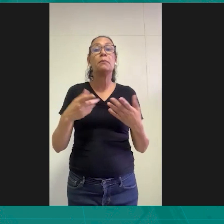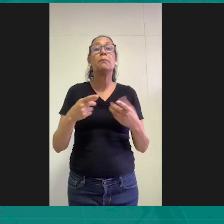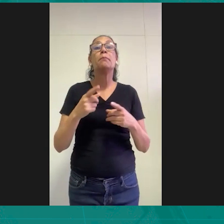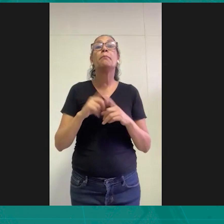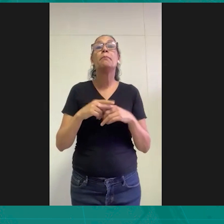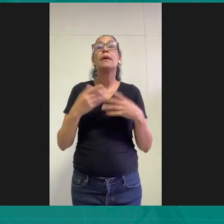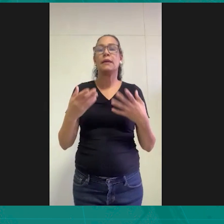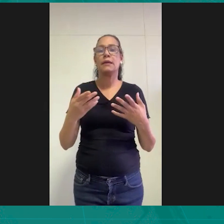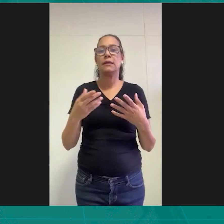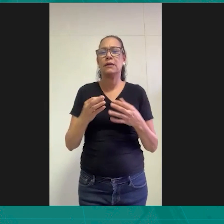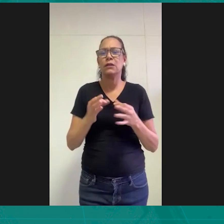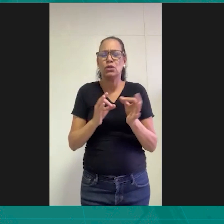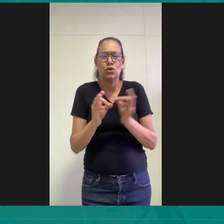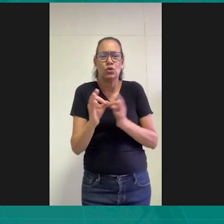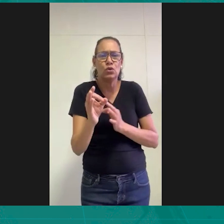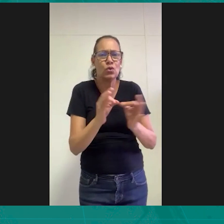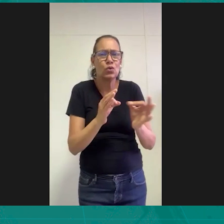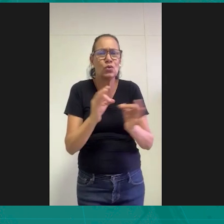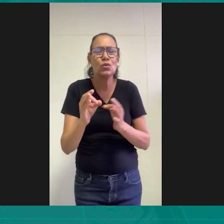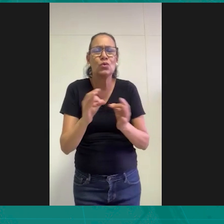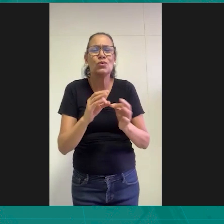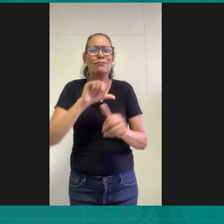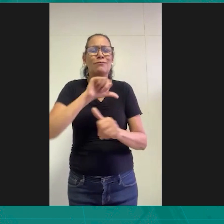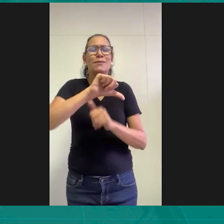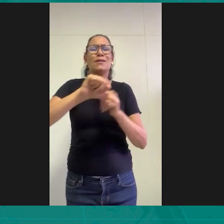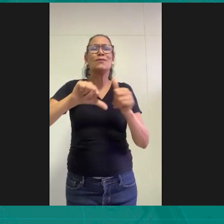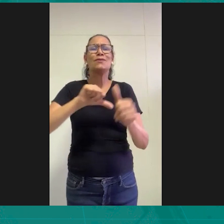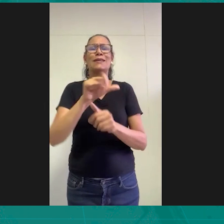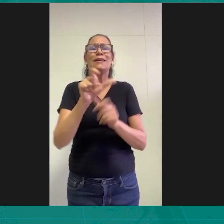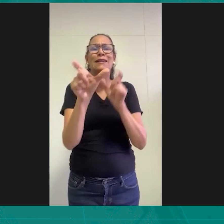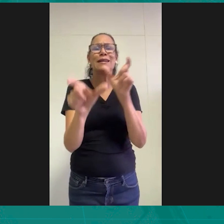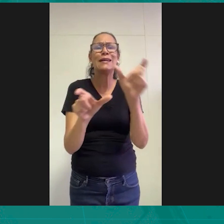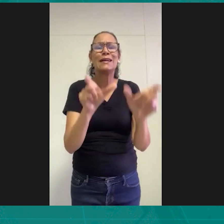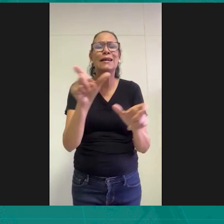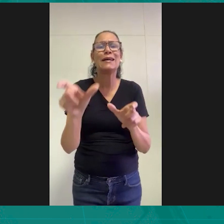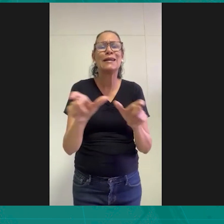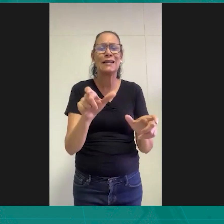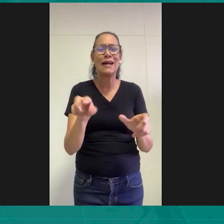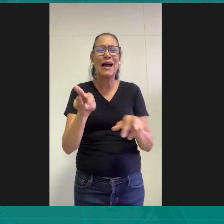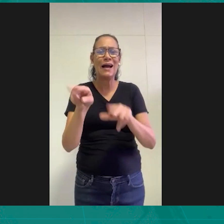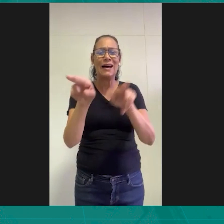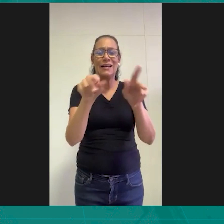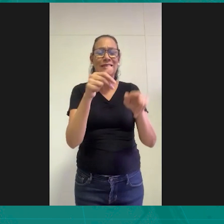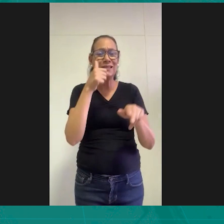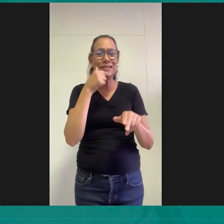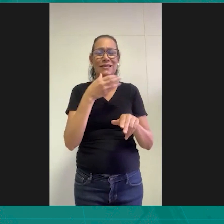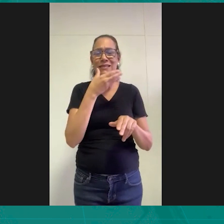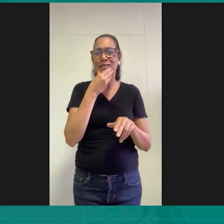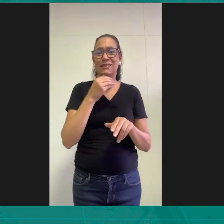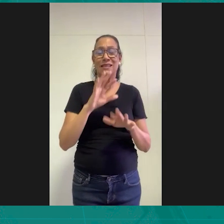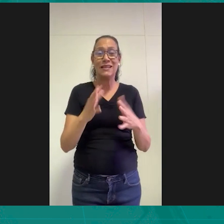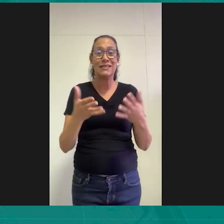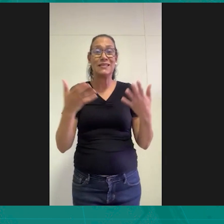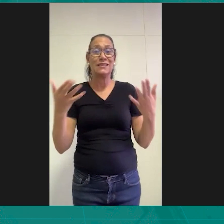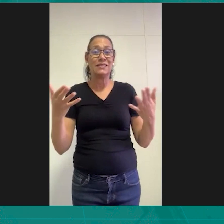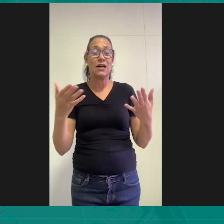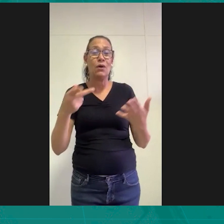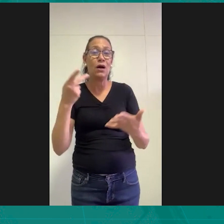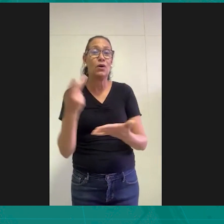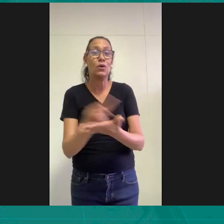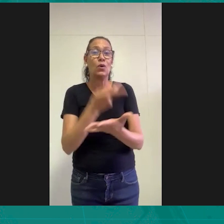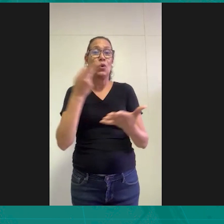ministério, para a edificação do corpo de Cristo. Irmãos, a edificação do corpo de Cristo é feita por todos os